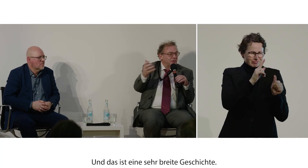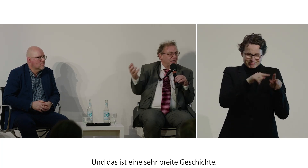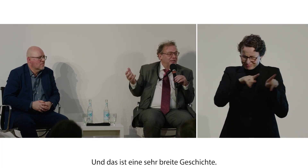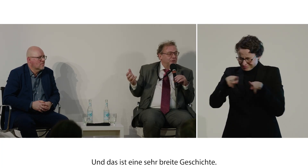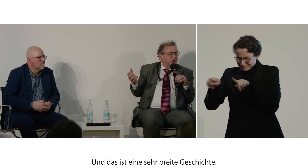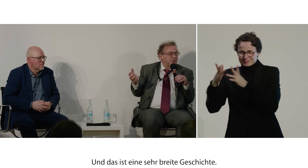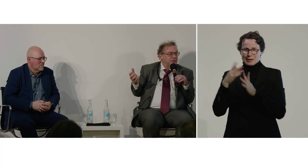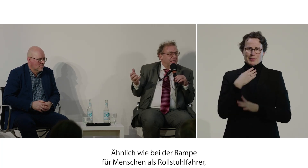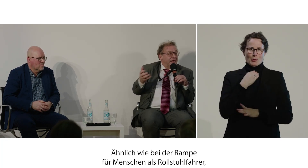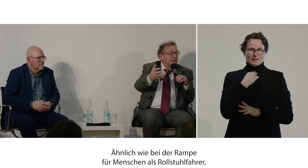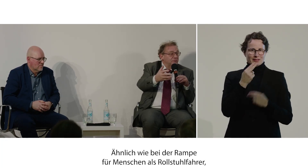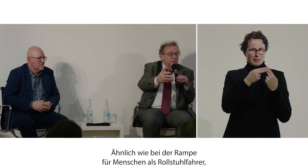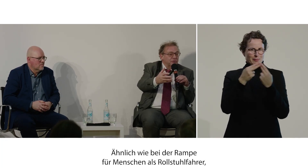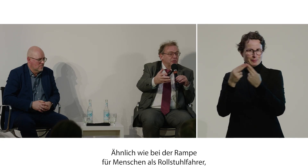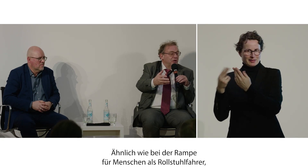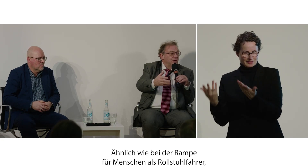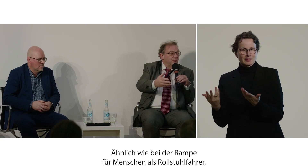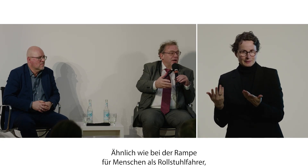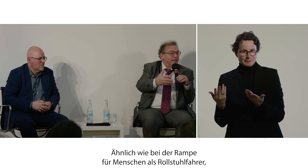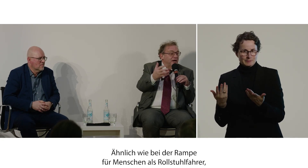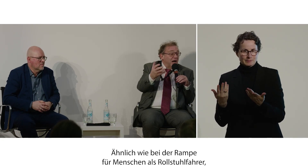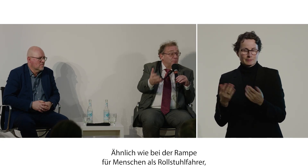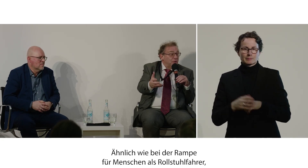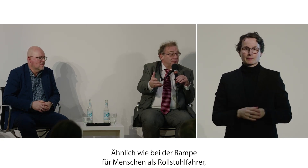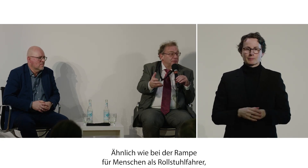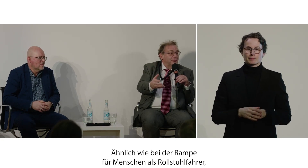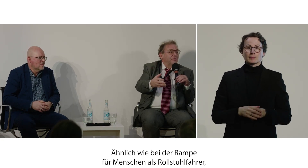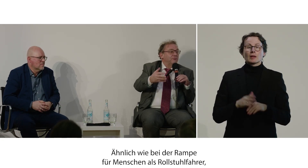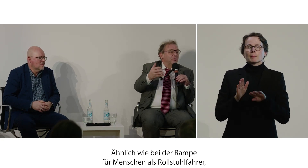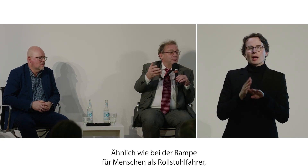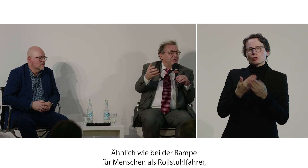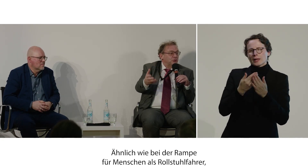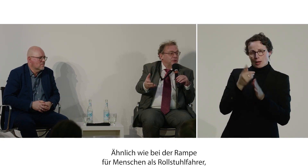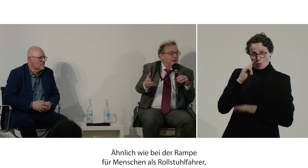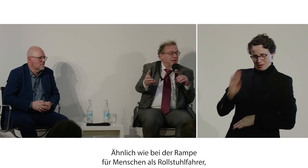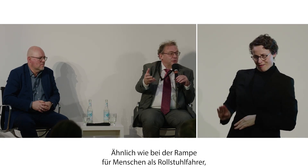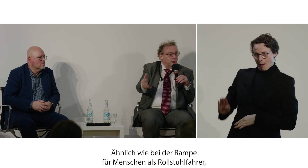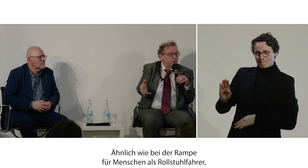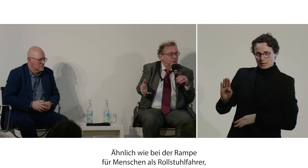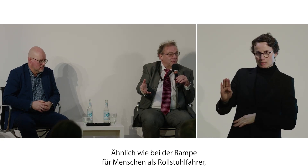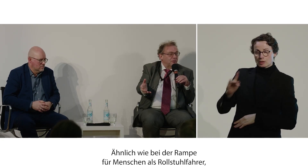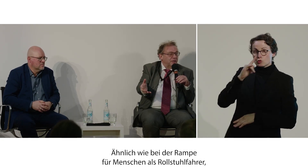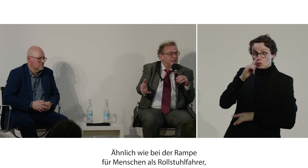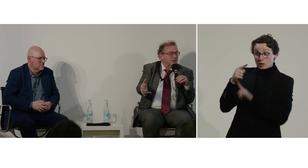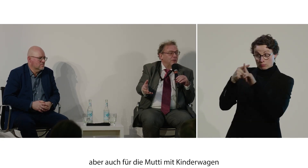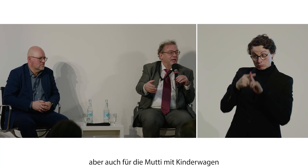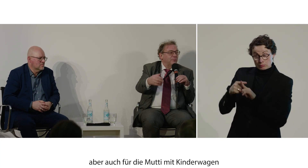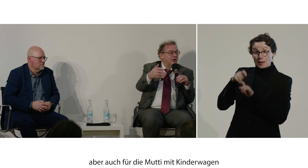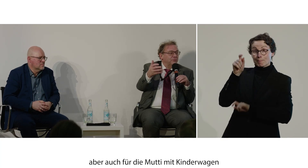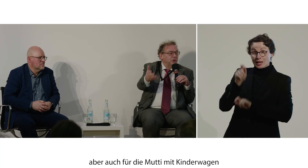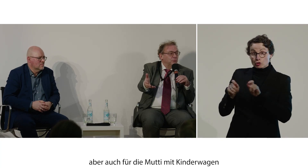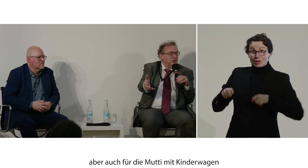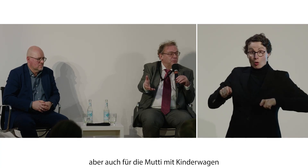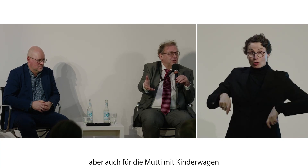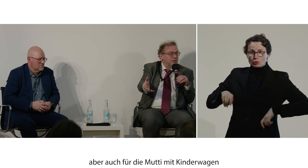eine sehr, sehr breite Geschichte. Ähnlich wie wir es bei der Rampe für Menschen als Rollstuhlfahrer kennen, aber